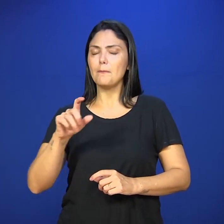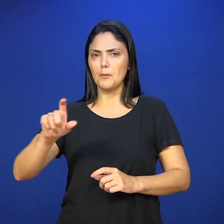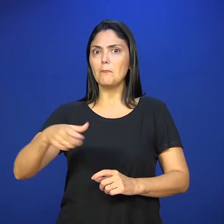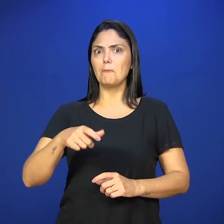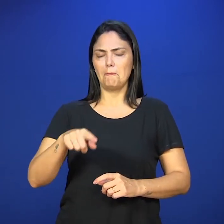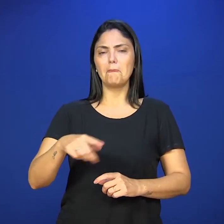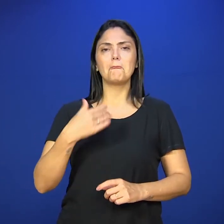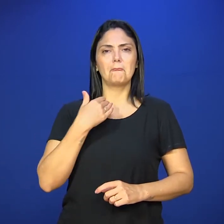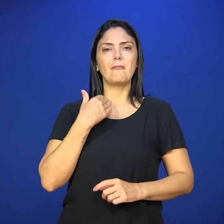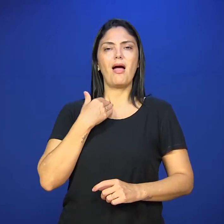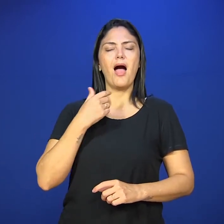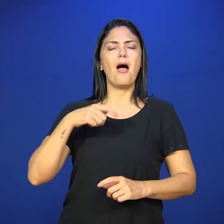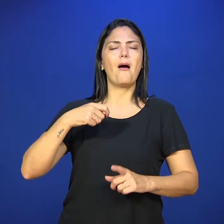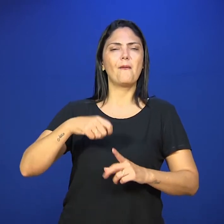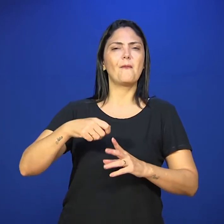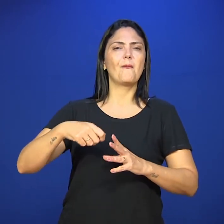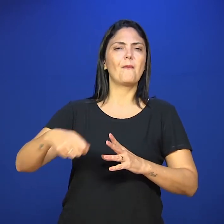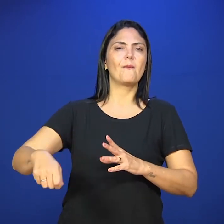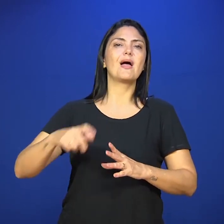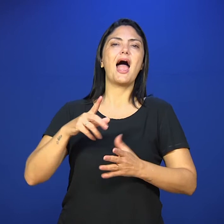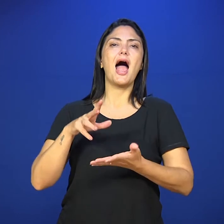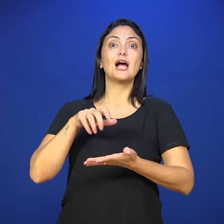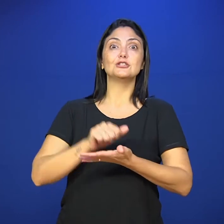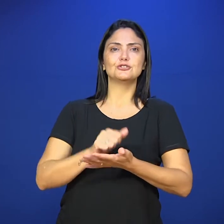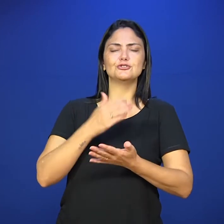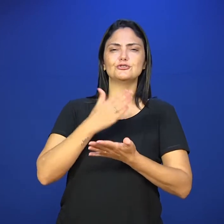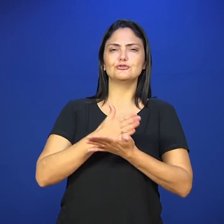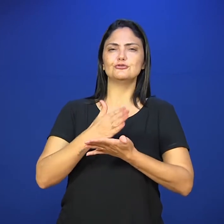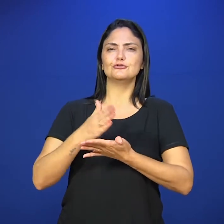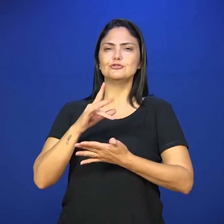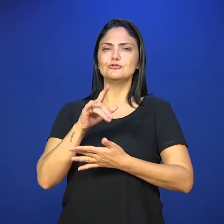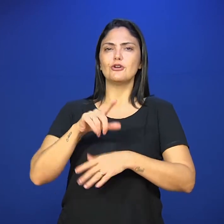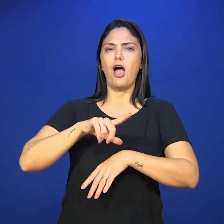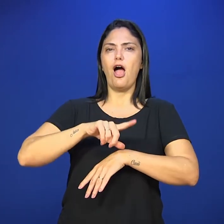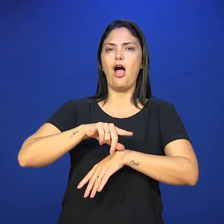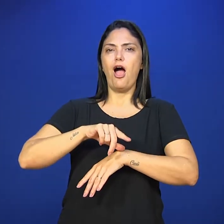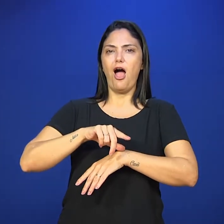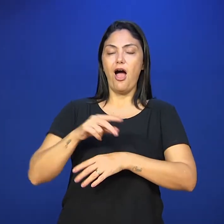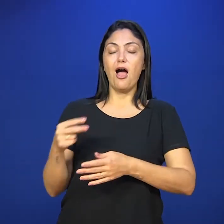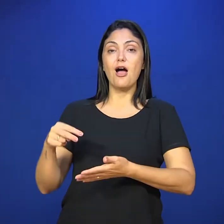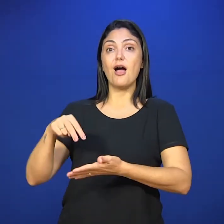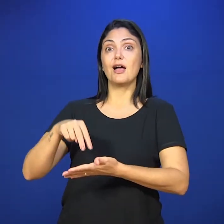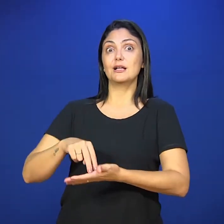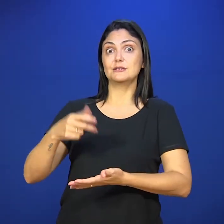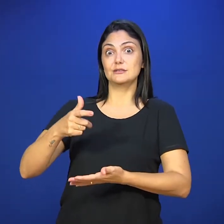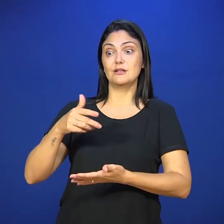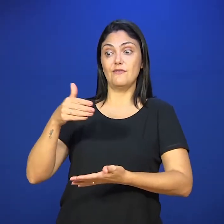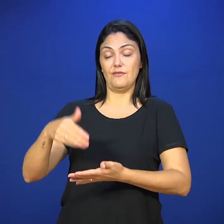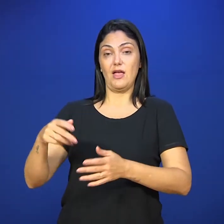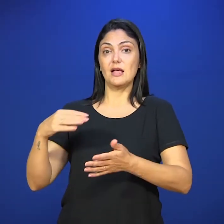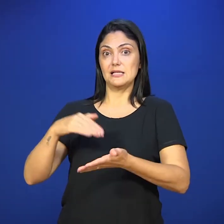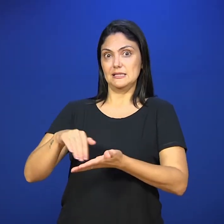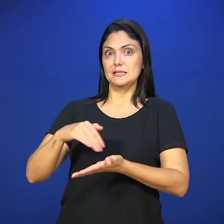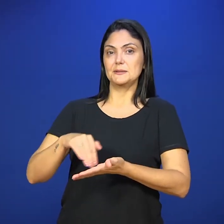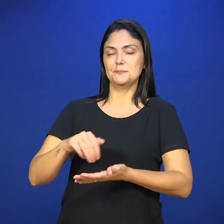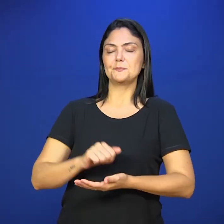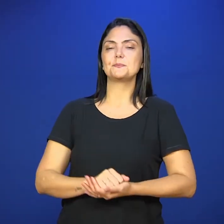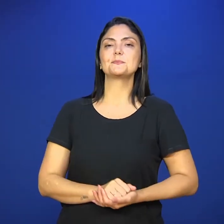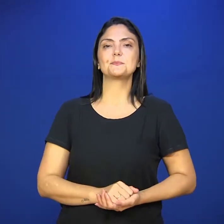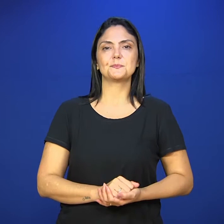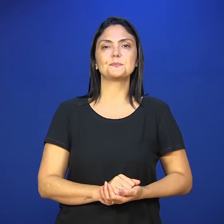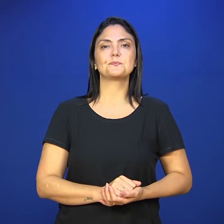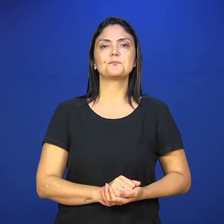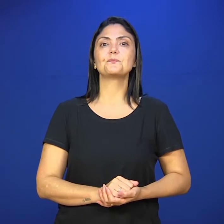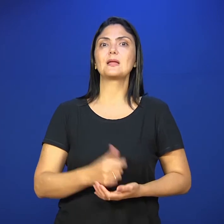ato contínuo, realizar o agendamento da data e hora para a realização da segunda etapa na sua matrícula. 9.